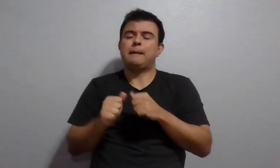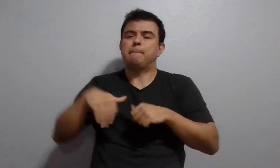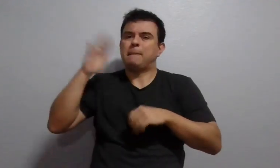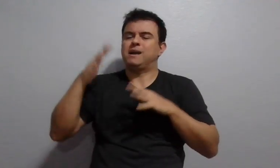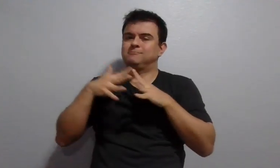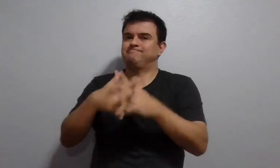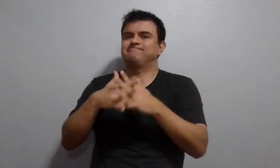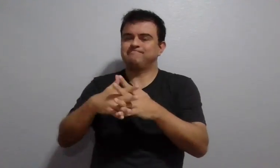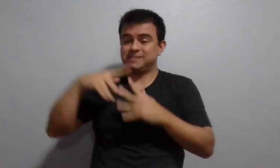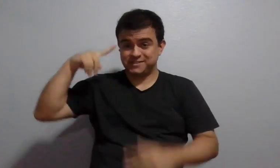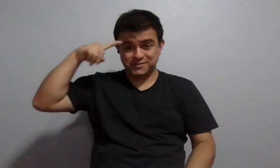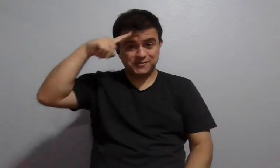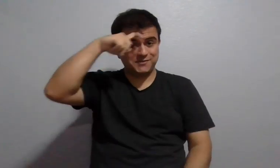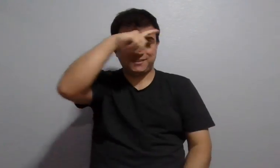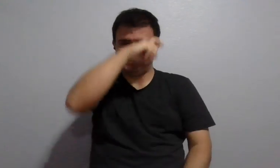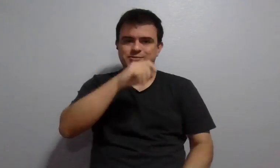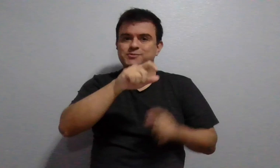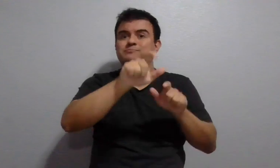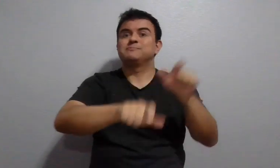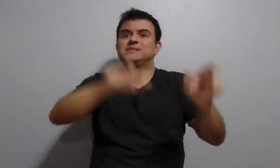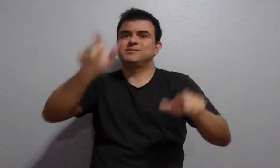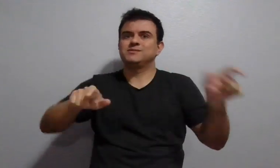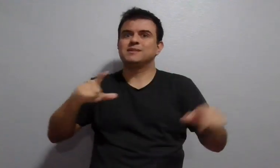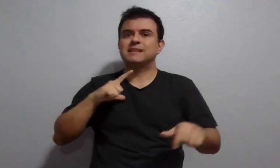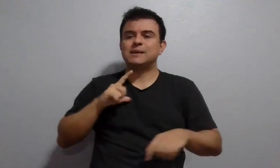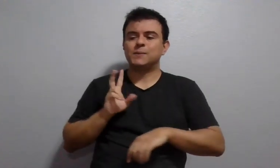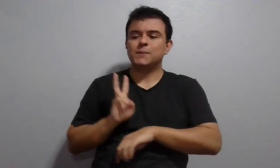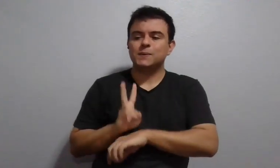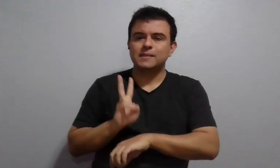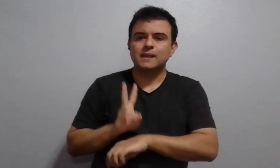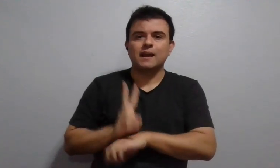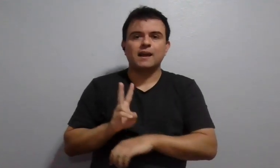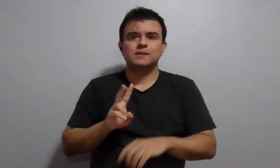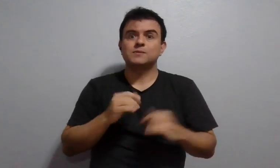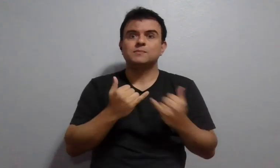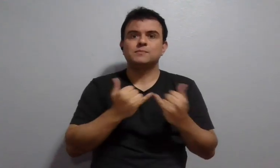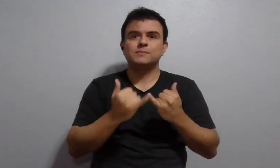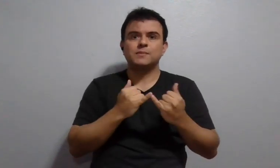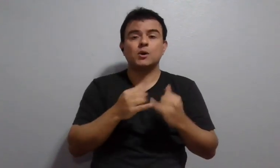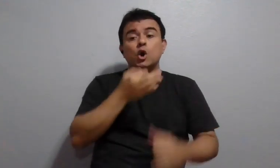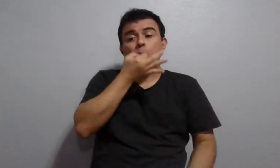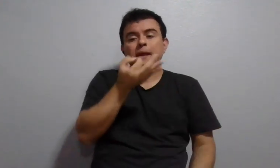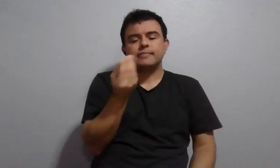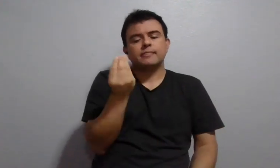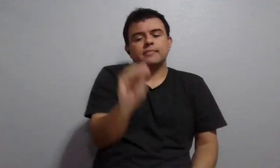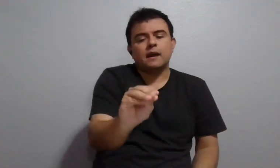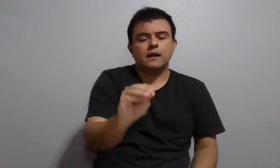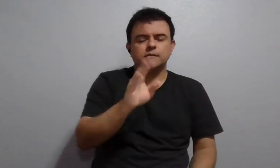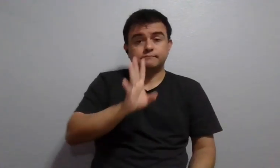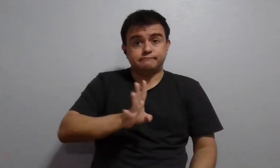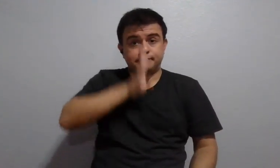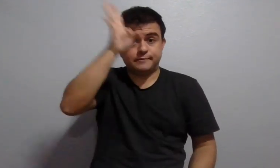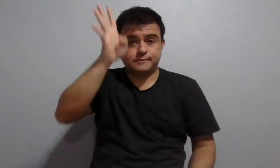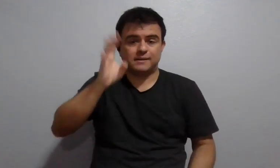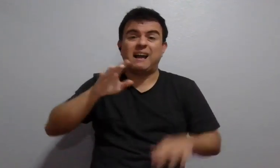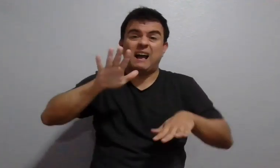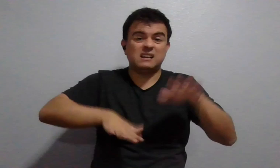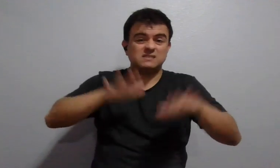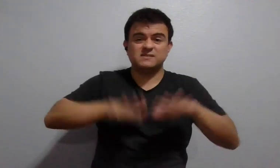das pessoas terem um cuidado quando postam seus comentários, né? Muitas vezes desrespeitando